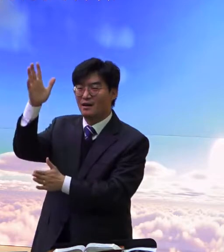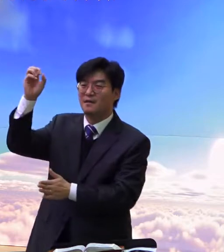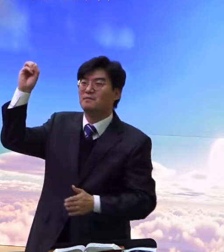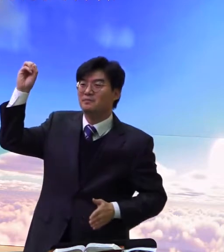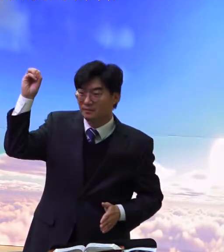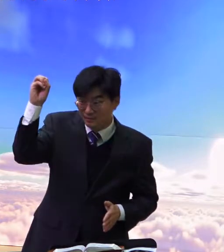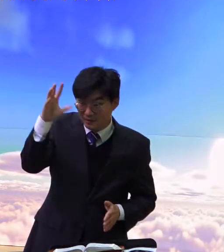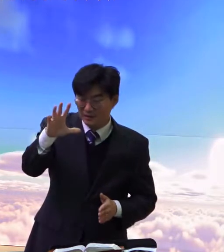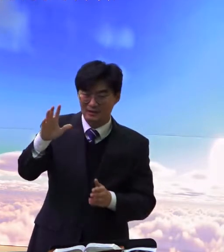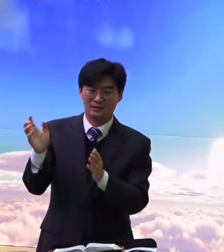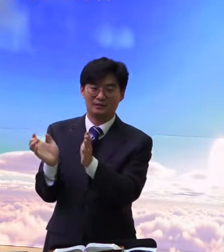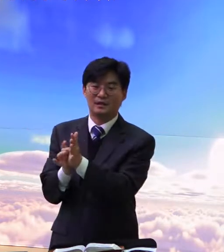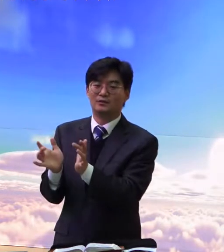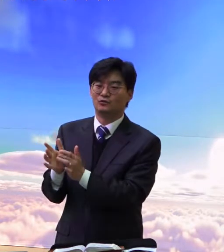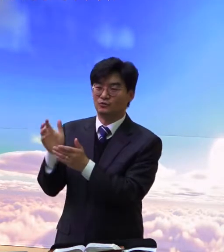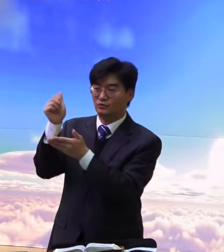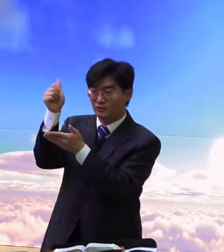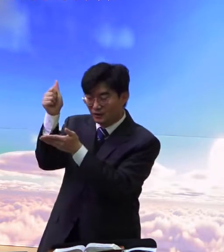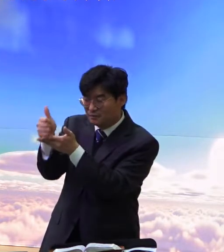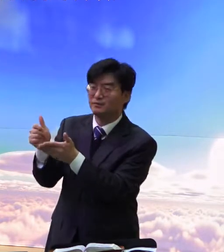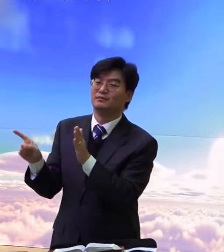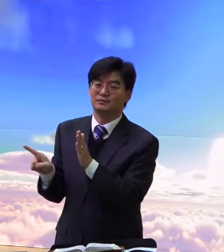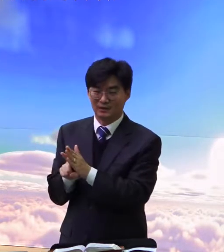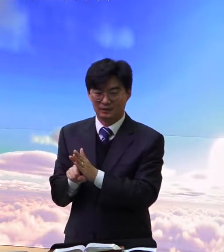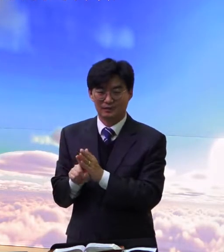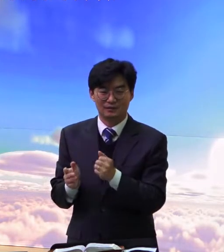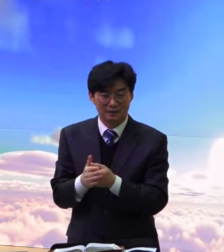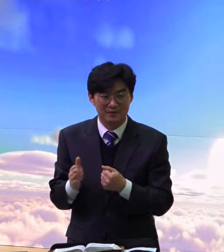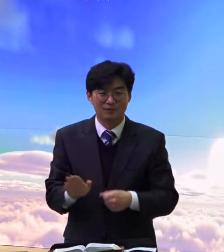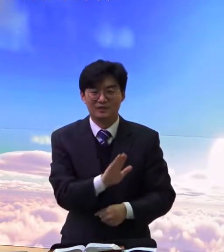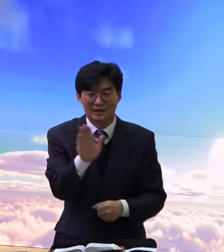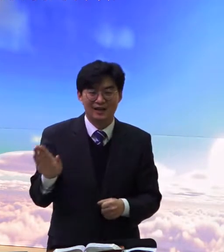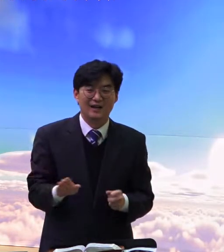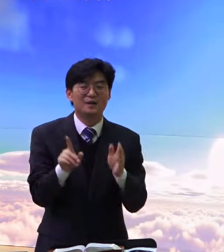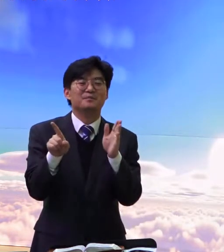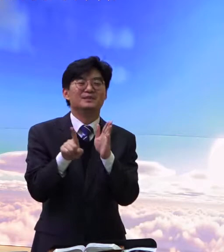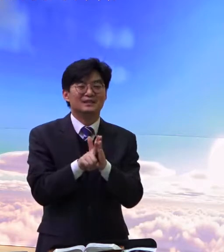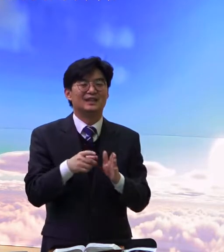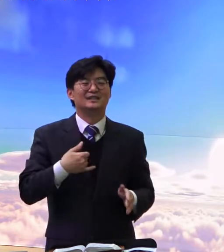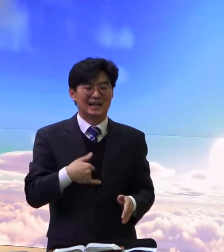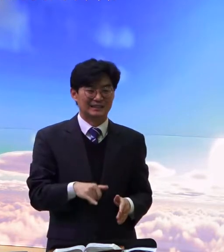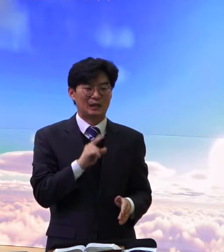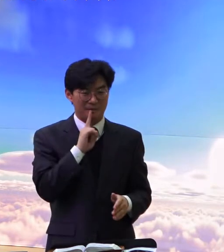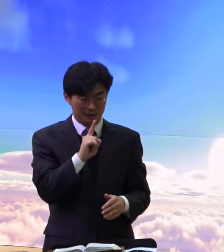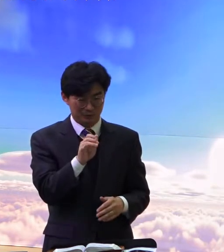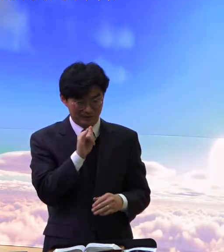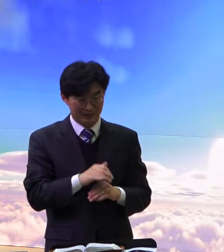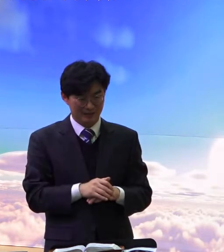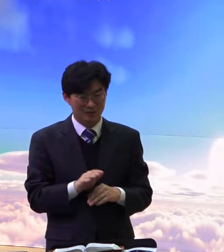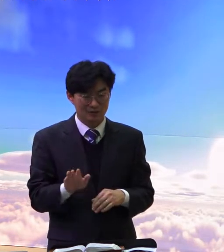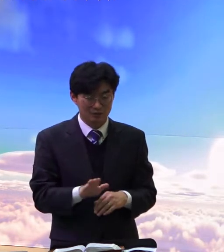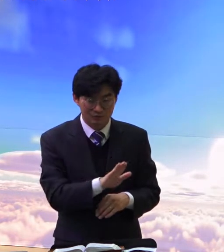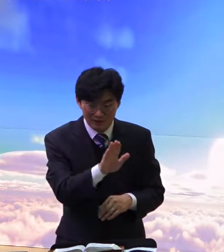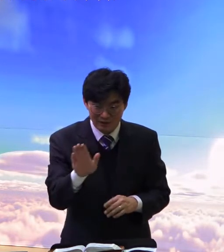사람들입니다. 그래서 우리를 빛의 자녀라고 이야기합니다. 그런데 우리는 어떻게 살았습니까?